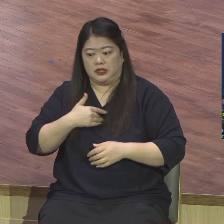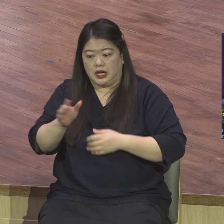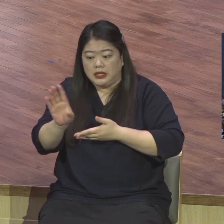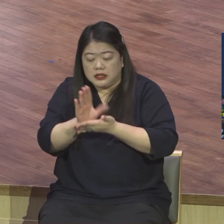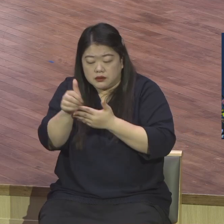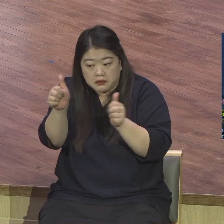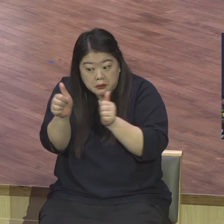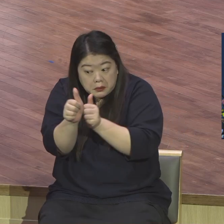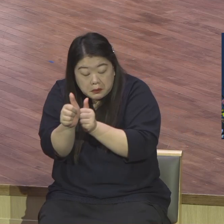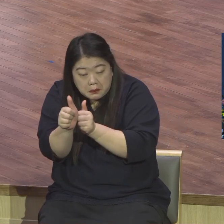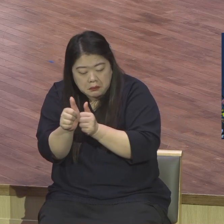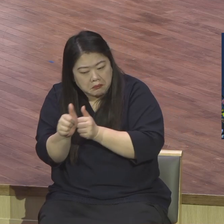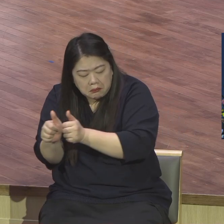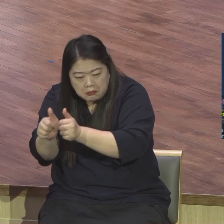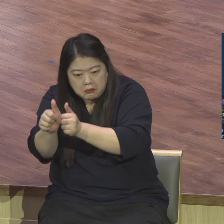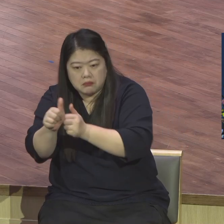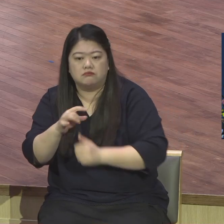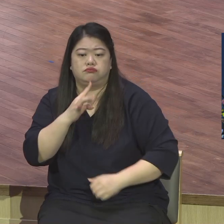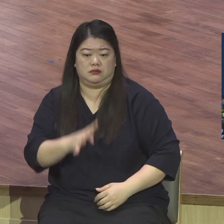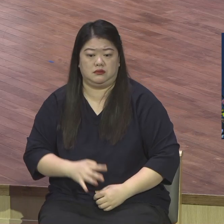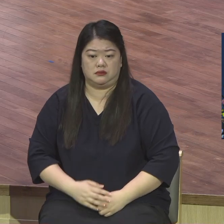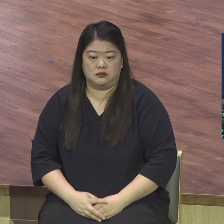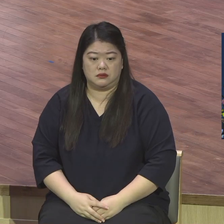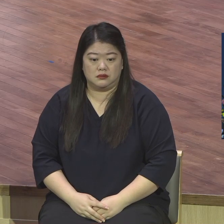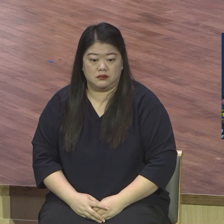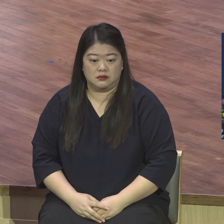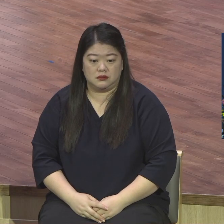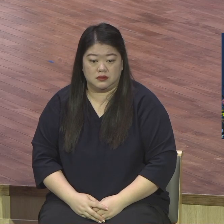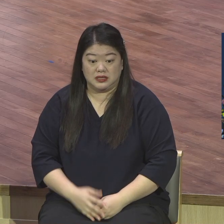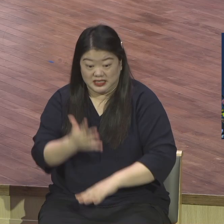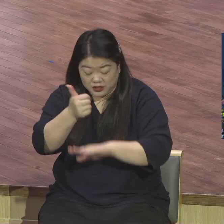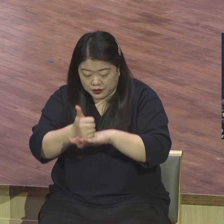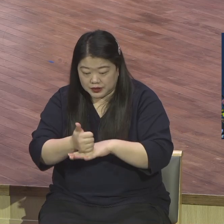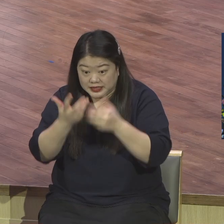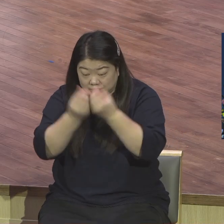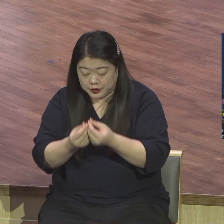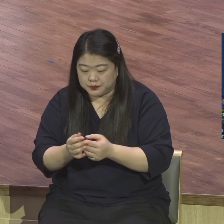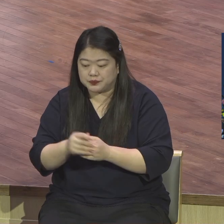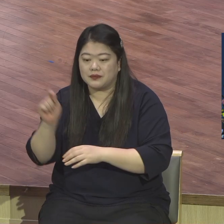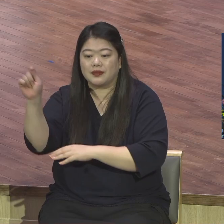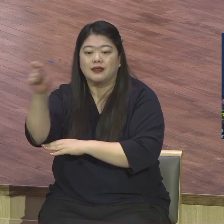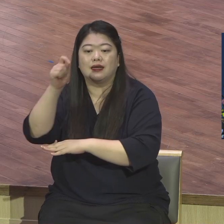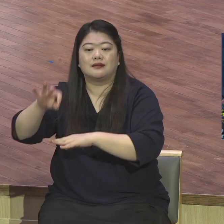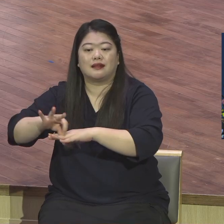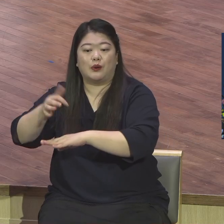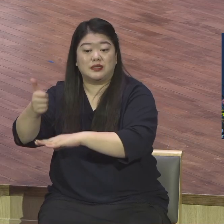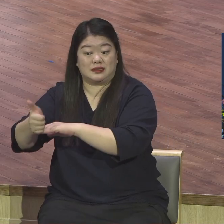나가면서 바꿔버려. 나는 만군의 여호와 이름으로 나간다.